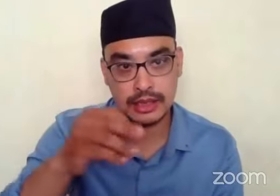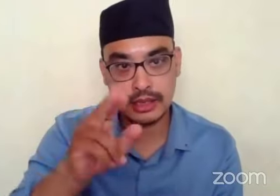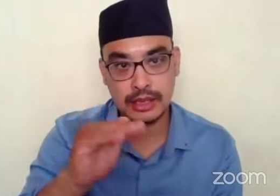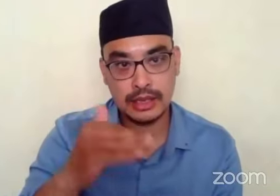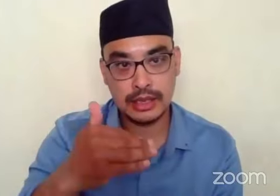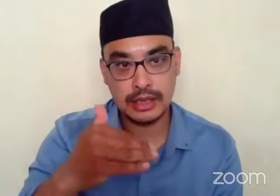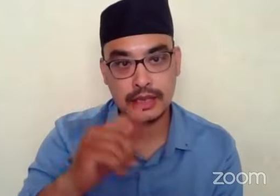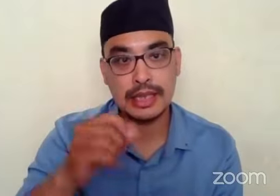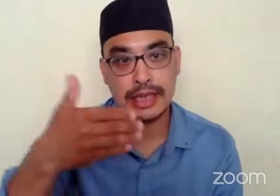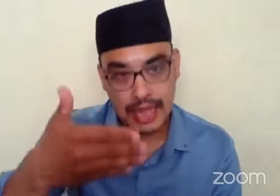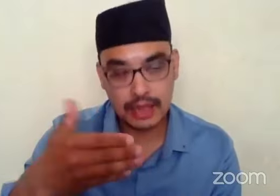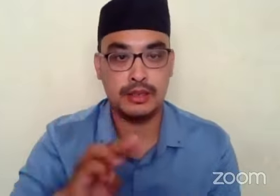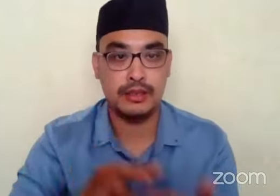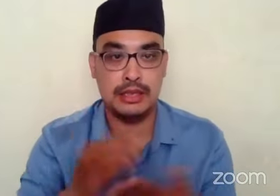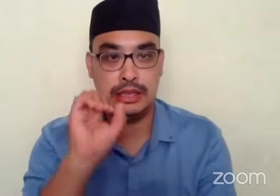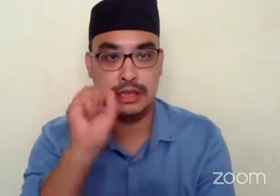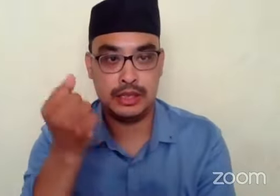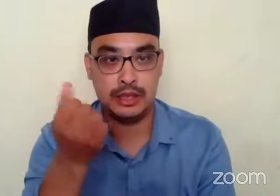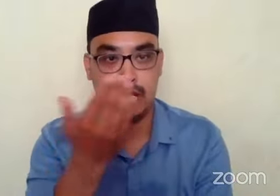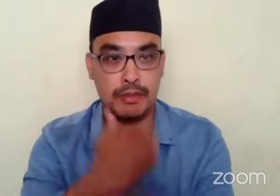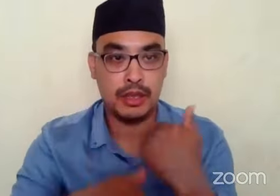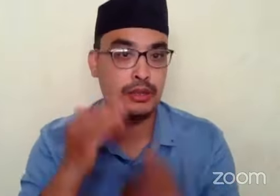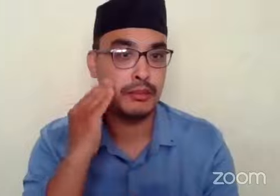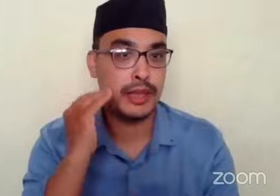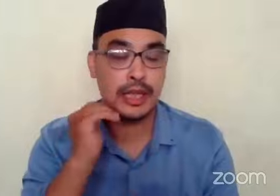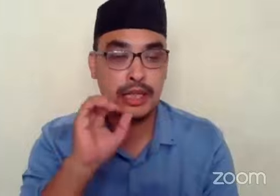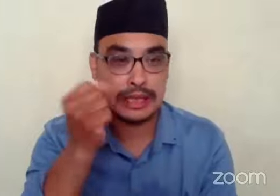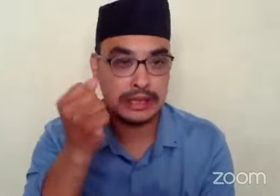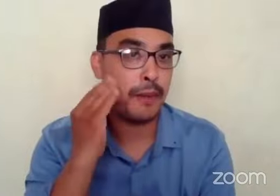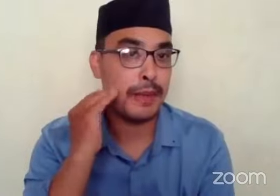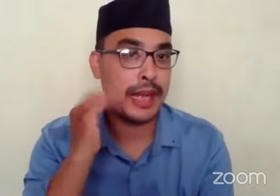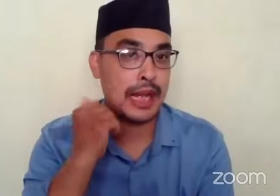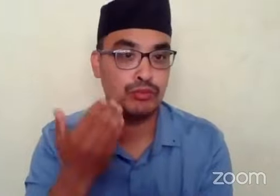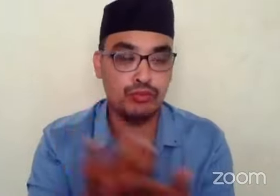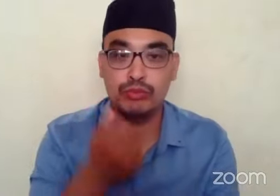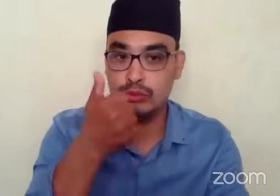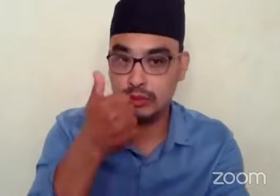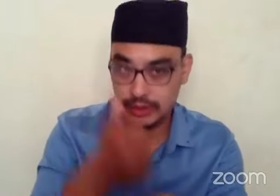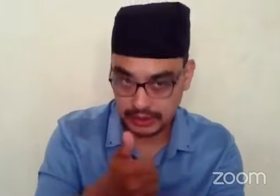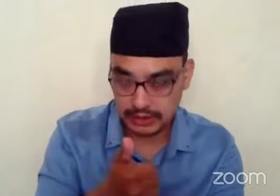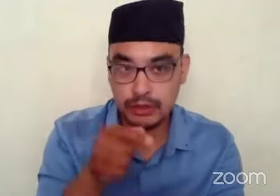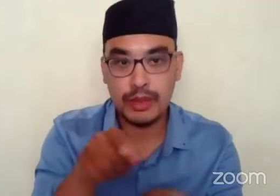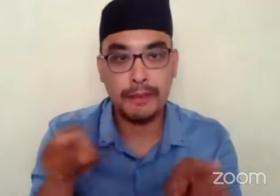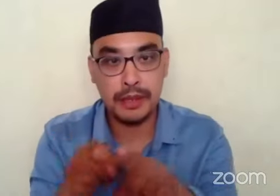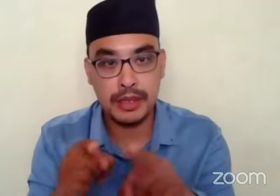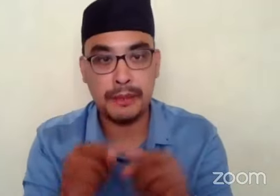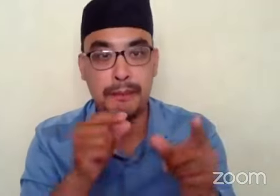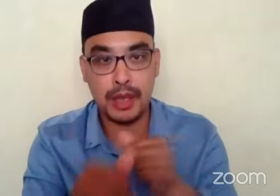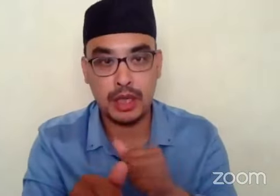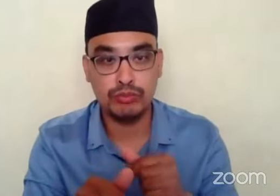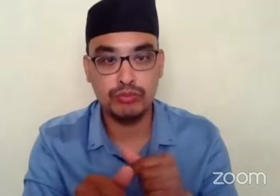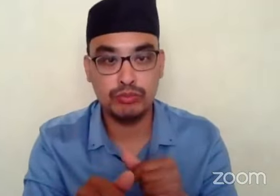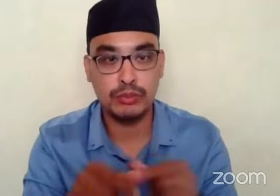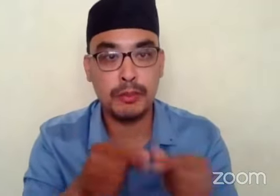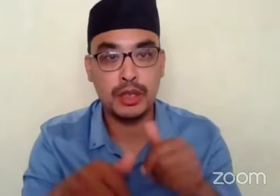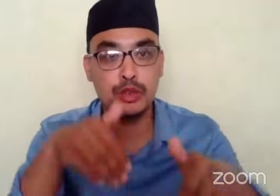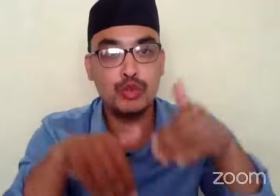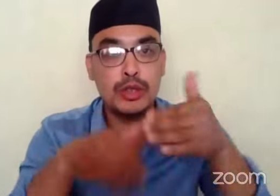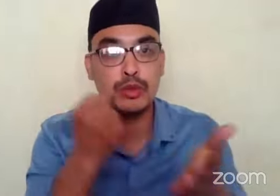अपाङ्ग राष्ट्रिय अपाङ्ग महिला महासङ्घको अध्यक्ष हुनुहुन्छ। त्यसै गरेर भर्खर उहाँ चाहिँ निवर्तमान अध्यक्ष